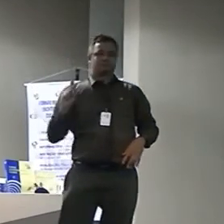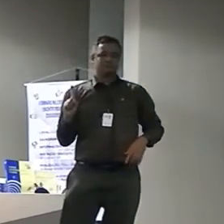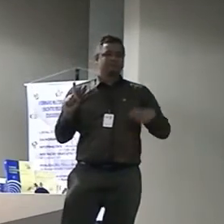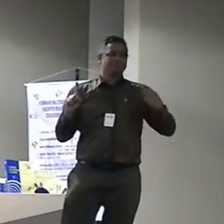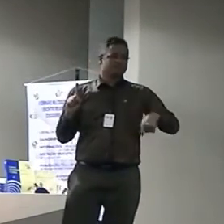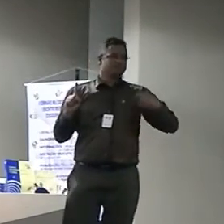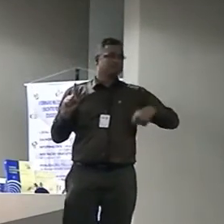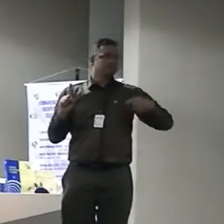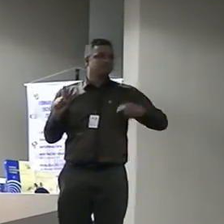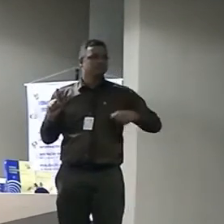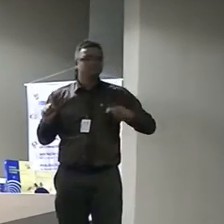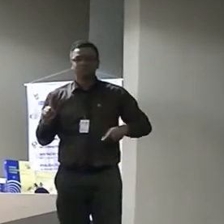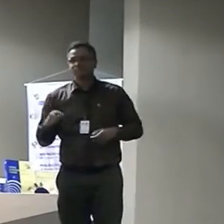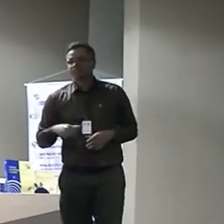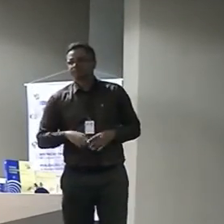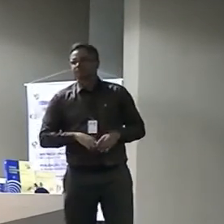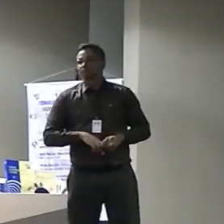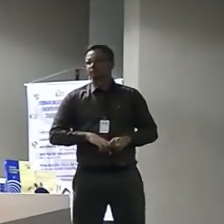vocês.